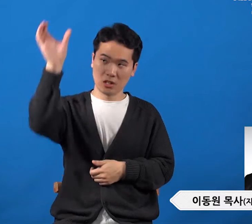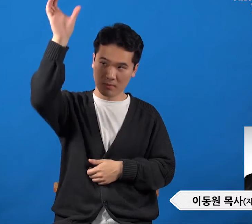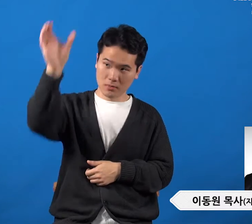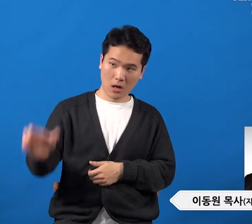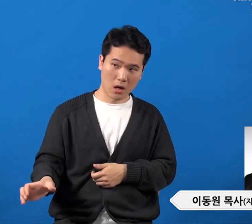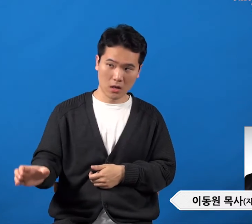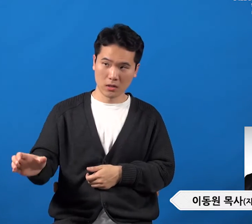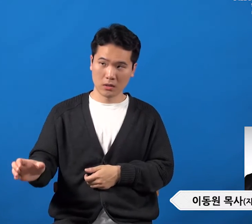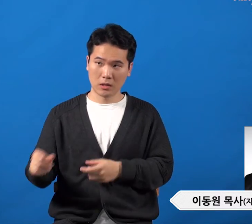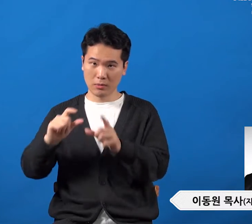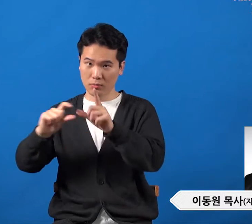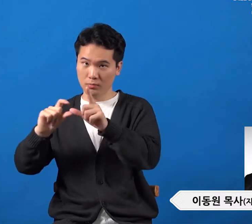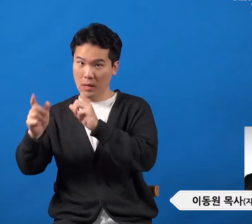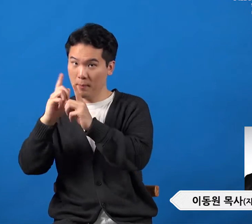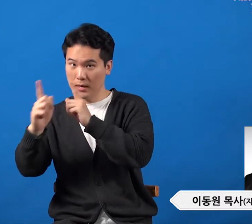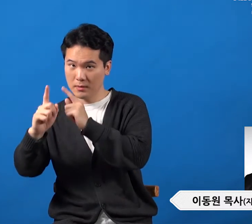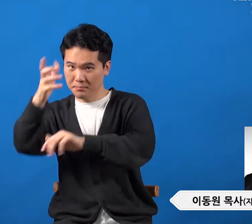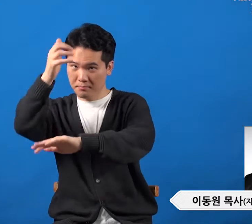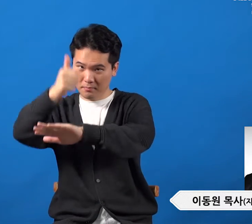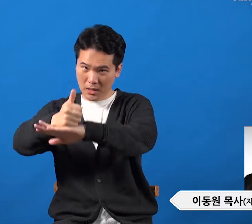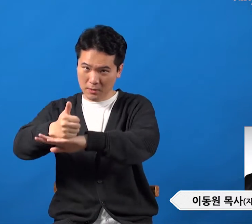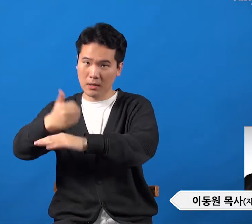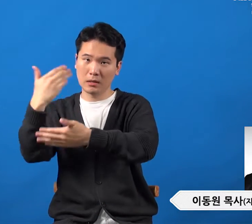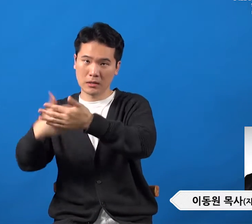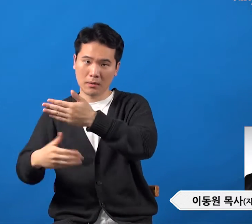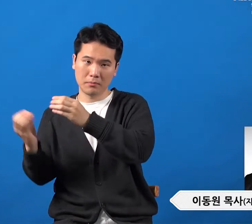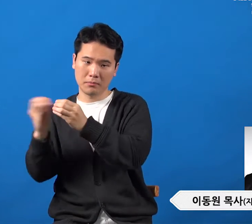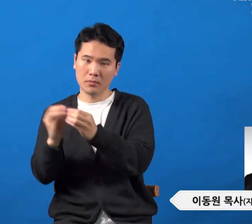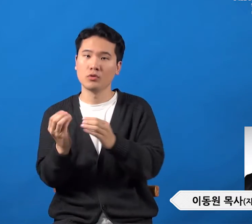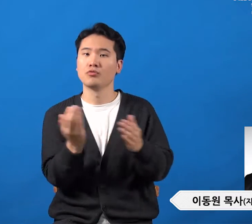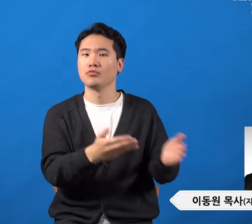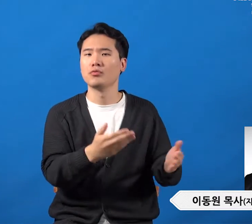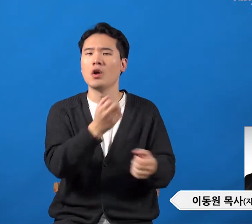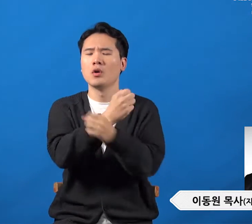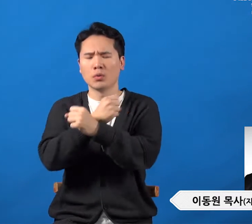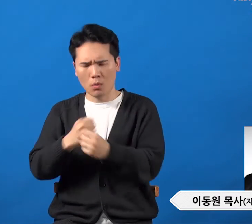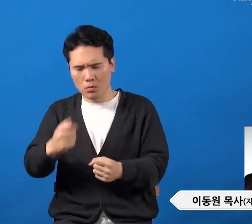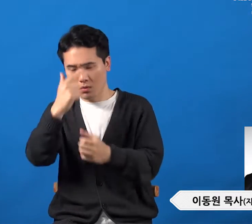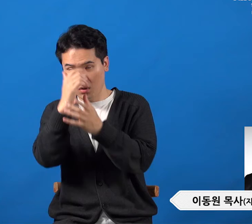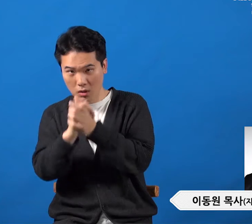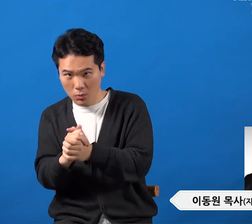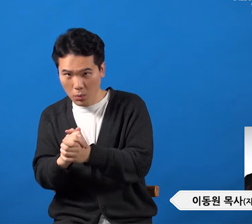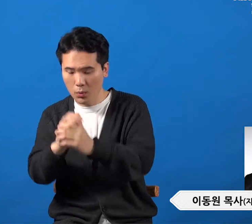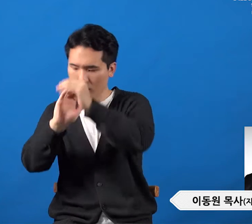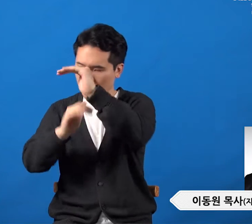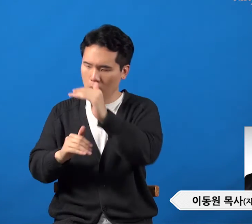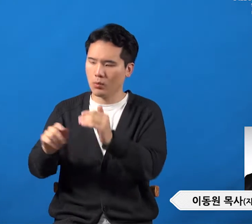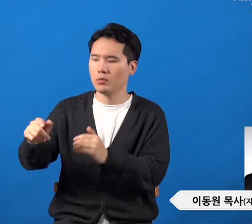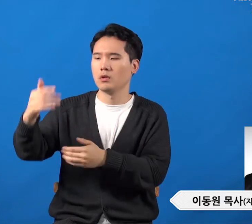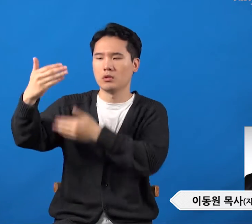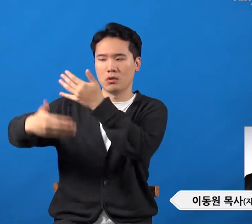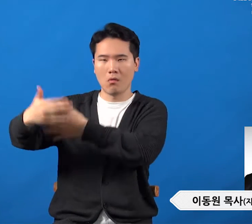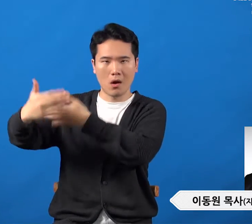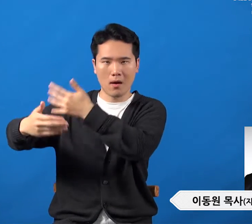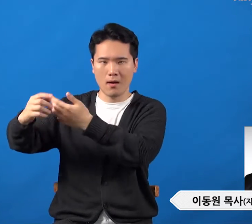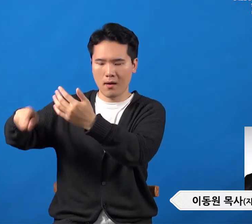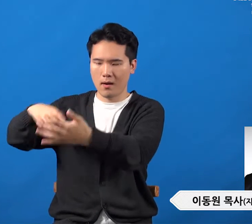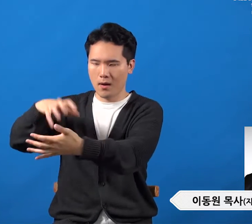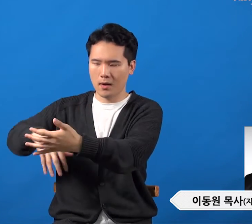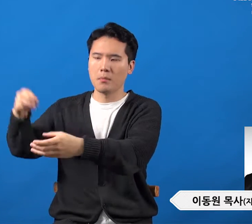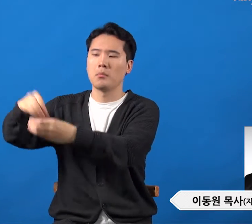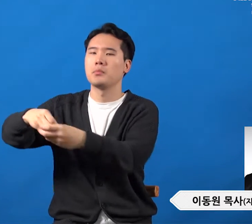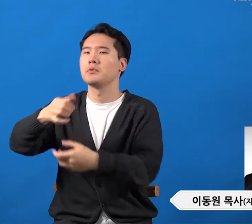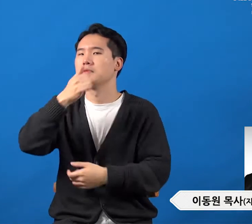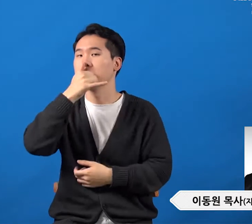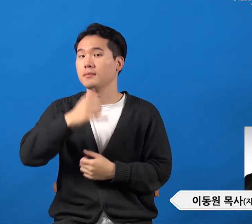십자가상의 7말씀 중에 예수님이 마지막 하신 용서의 기도가 이 영화 속에 등장하죠.